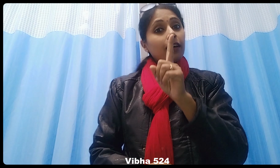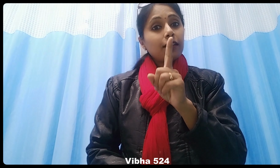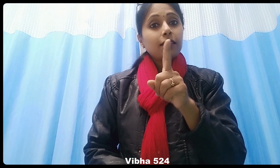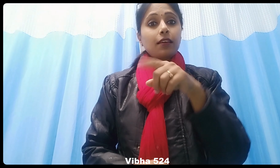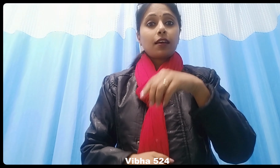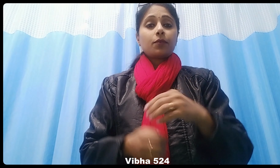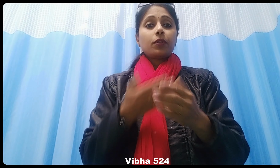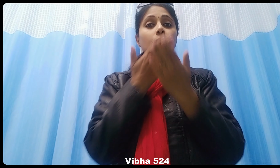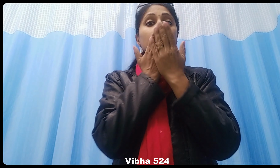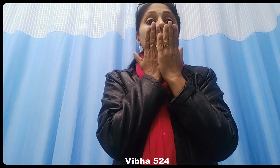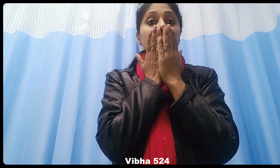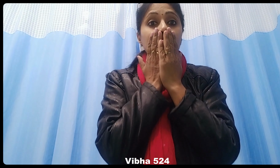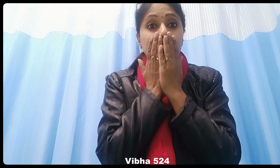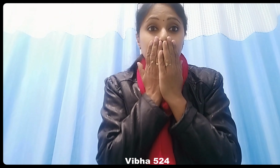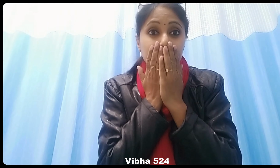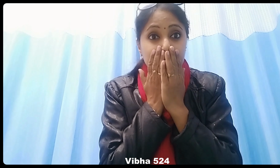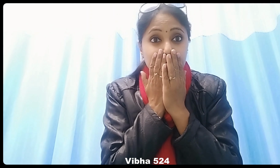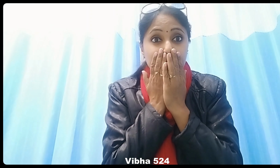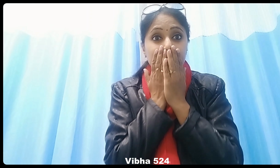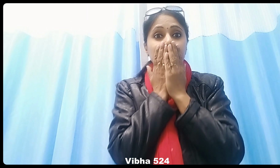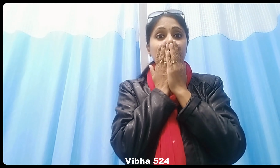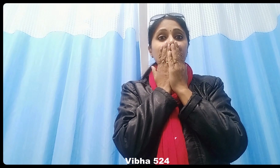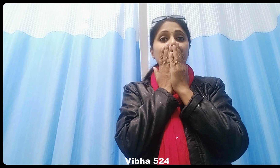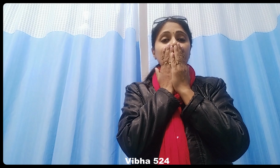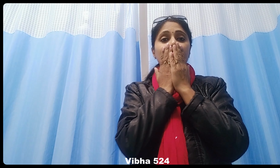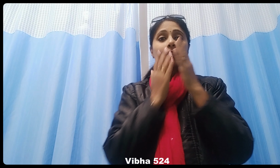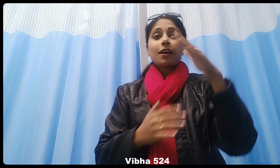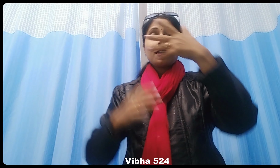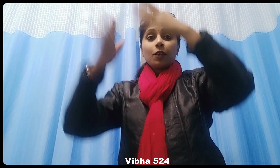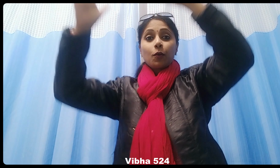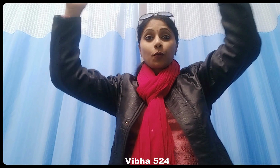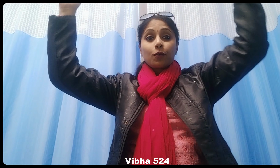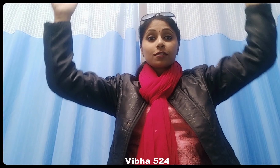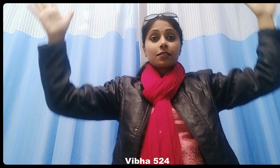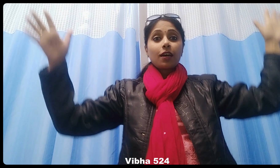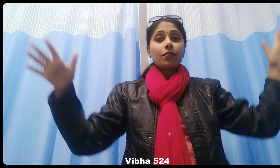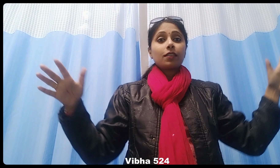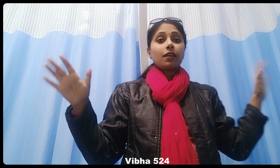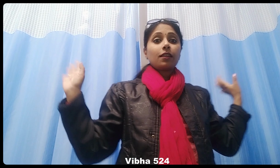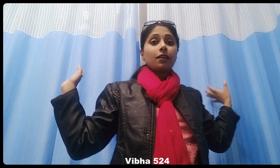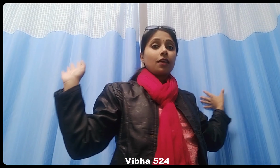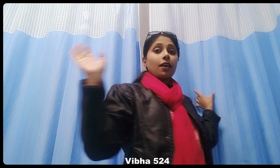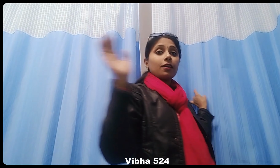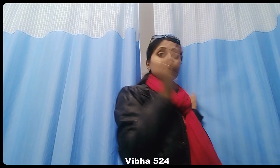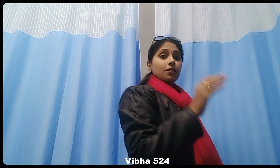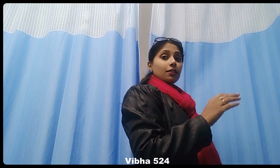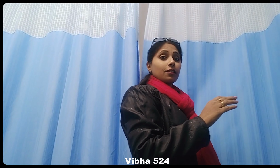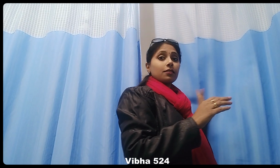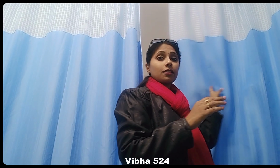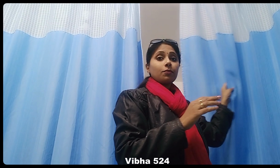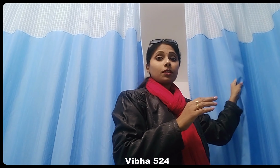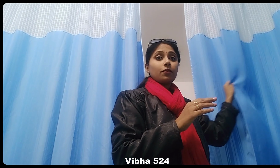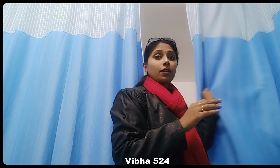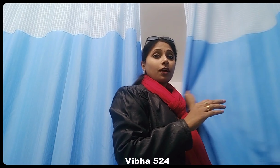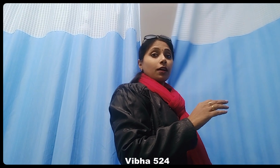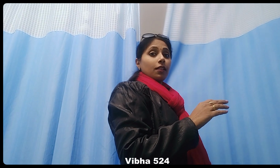अंतर आश्रम प्रतियोगिता जो आयल सीक्रेसी मेंटेन करतानी, कौनो सजावट दिख ना जाए चद्दर सब तरफ